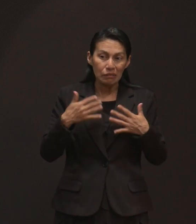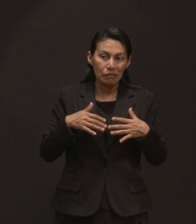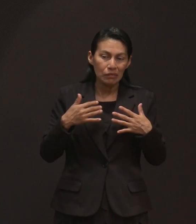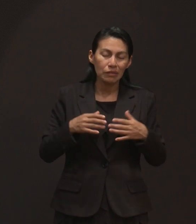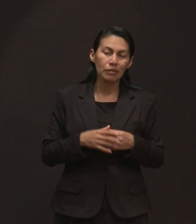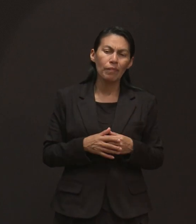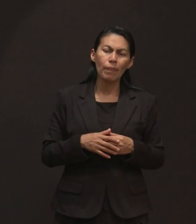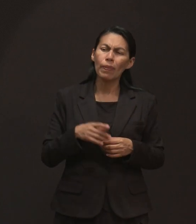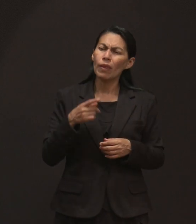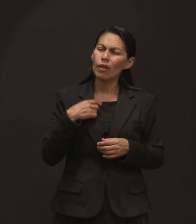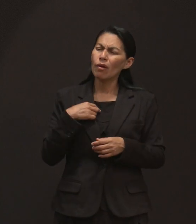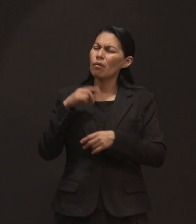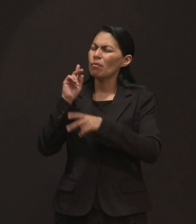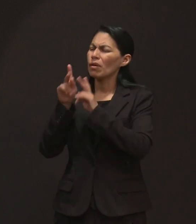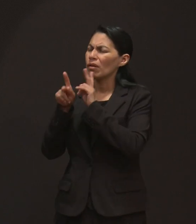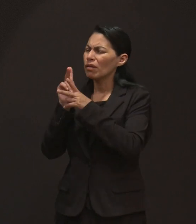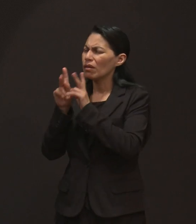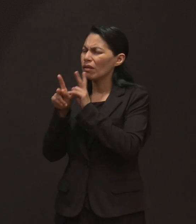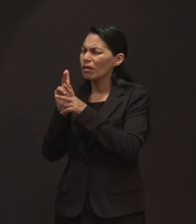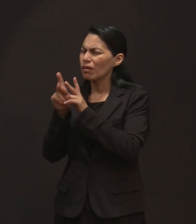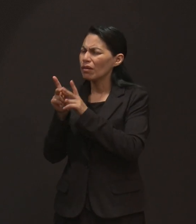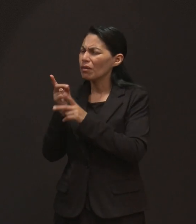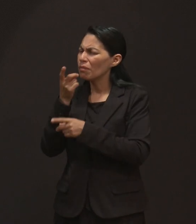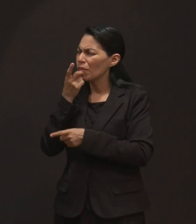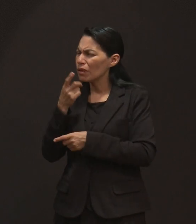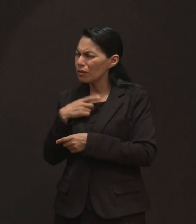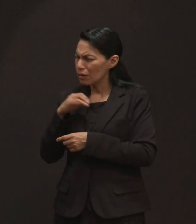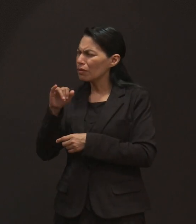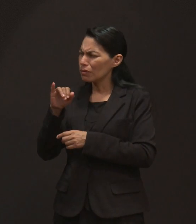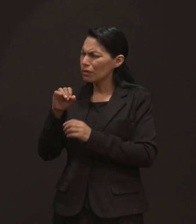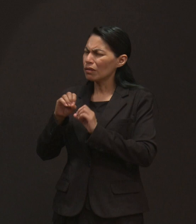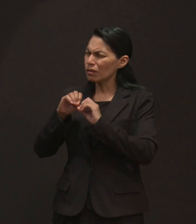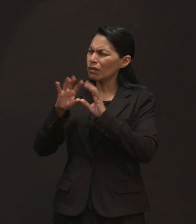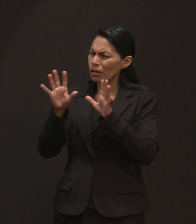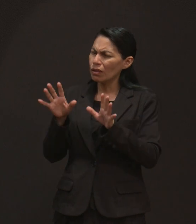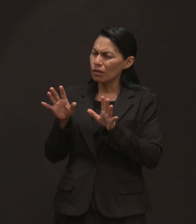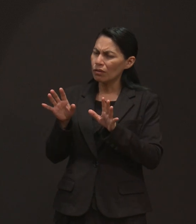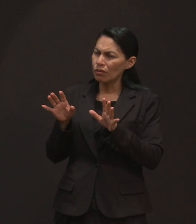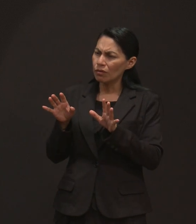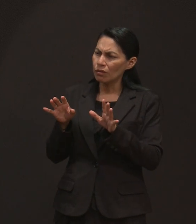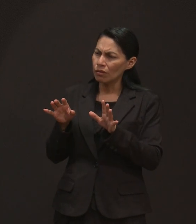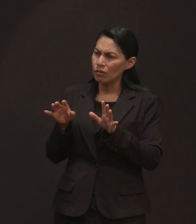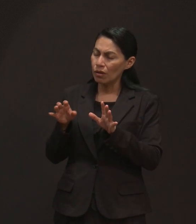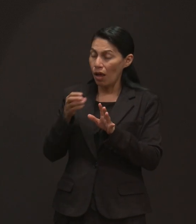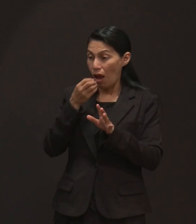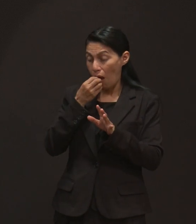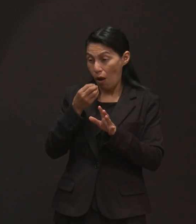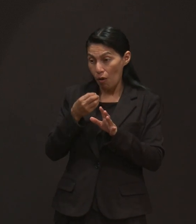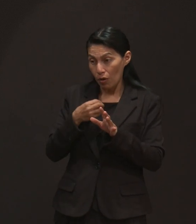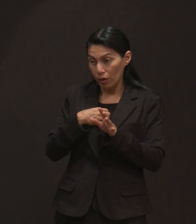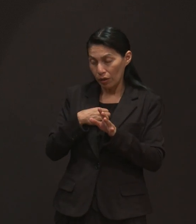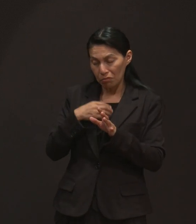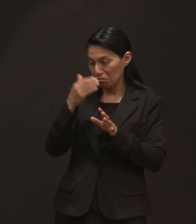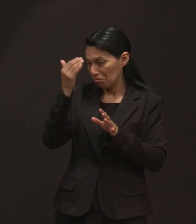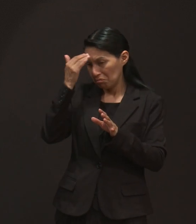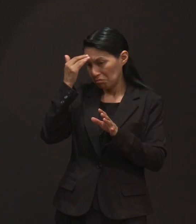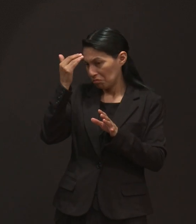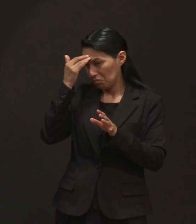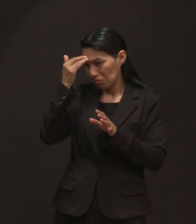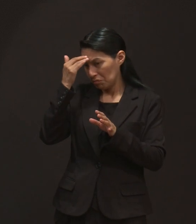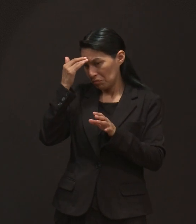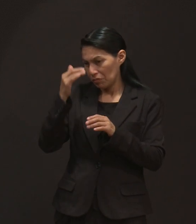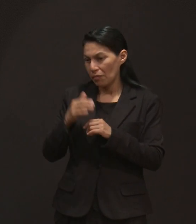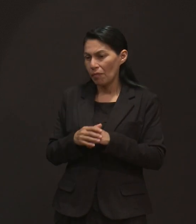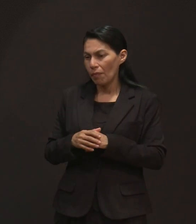consulta. Entonces cuando yo me comunico con él, él me dice que sí iría, a pesar de que pues no